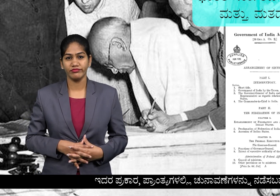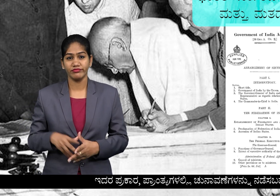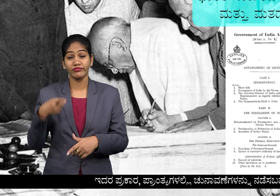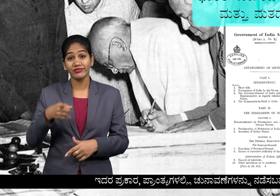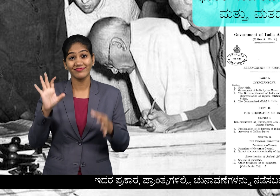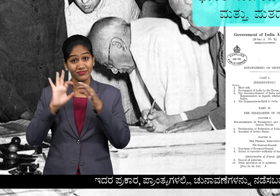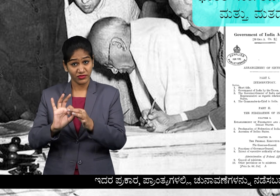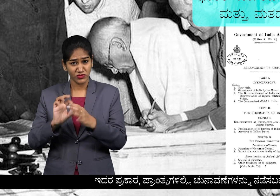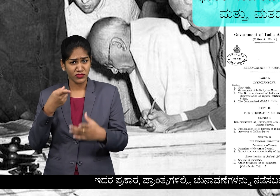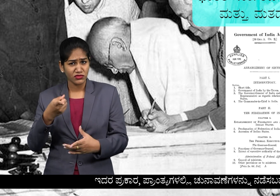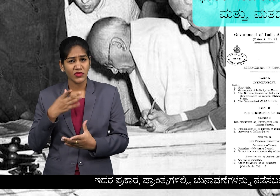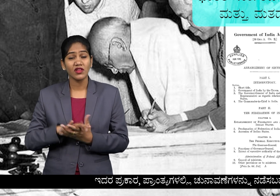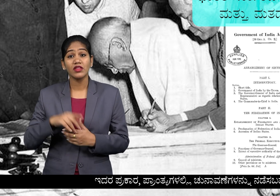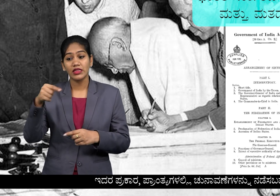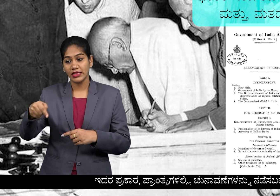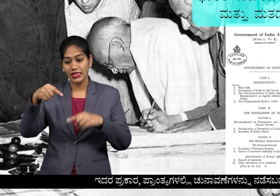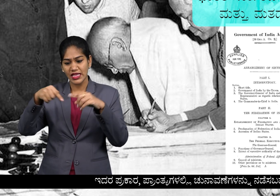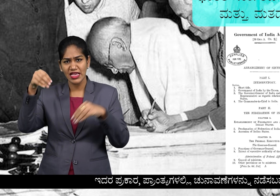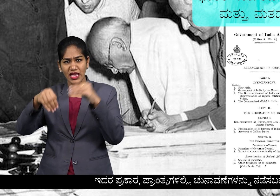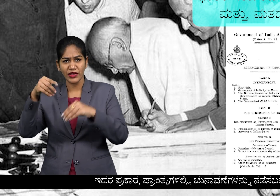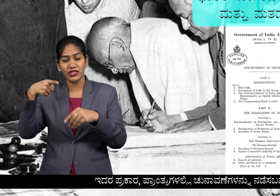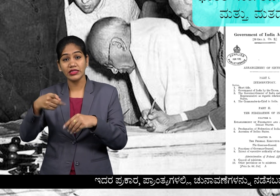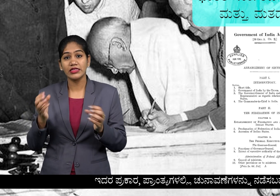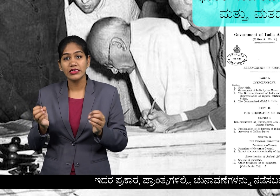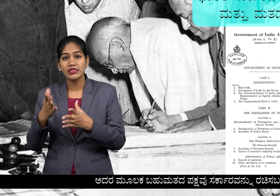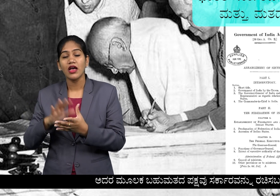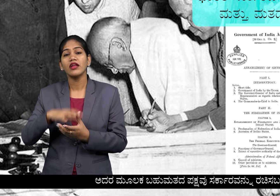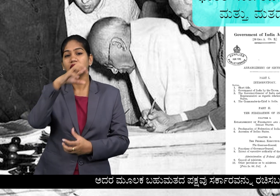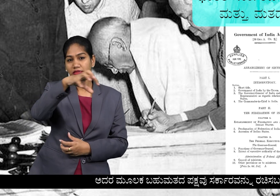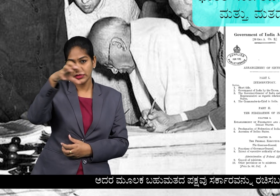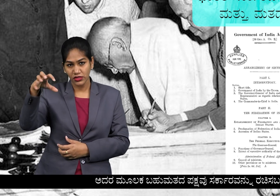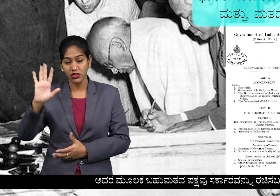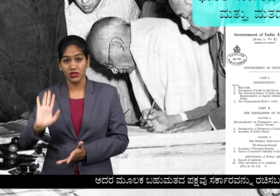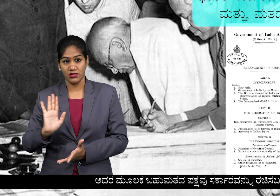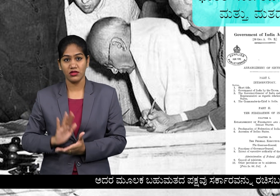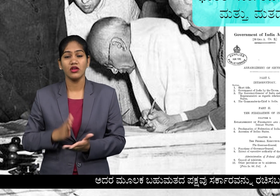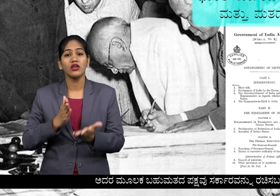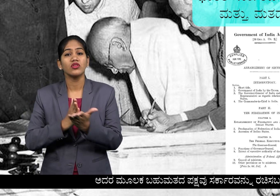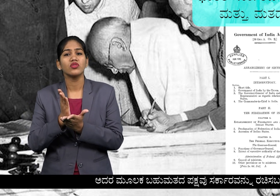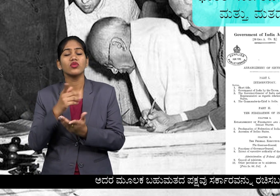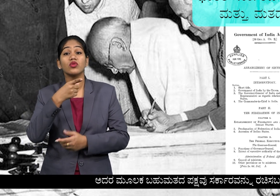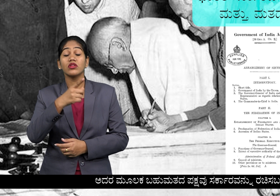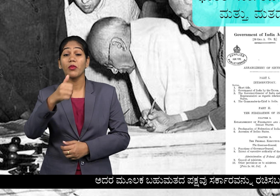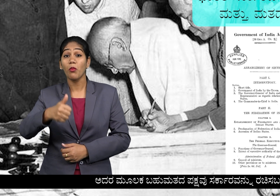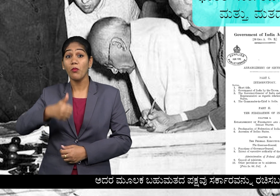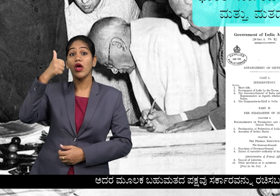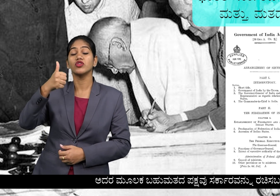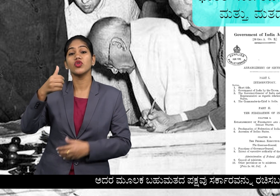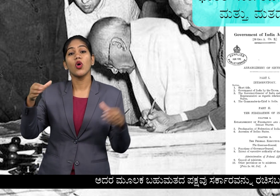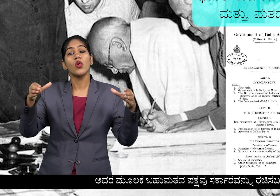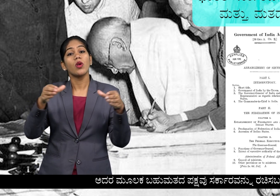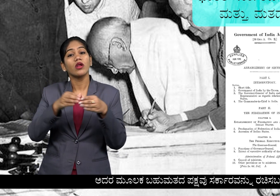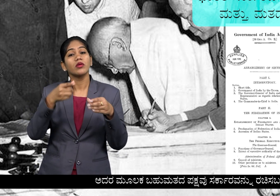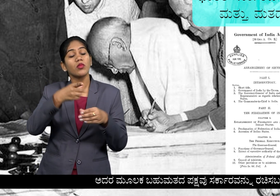ಇದರ ಪ್ರಕಾರ ಪ್ರಾಂತ್ಯಗಳಲ್ಲಿ ಚುನಾವಣೆಗಳನ್ನು ನಡೆಸಬಹುದು. ಅದರ ಮೂಲಕ ಬಹುಮತದ ಪಕ್ಷವು